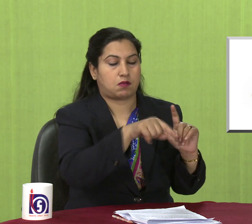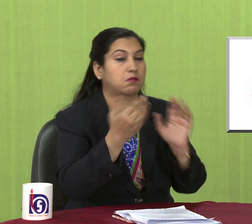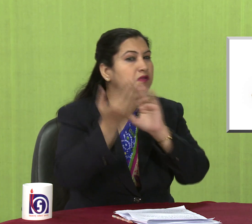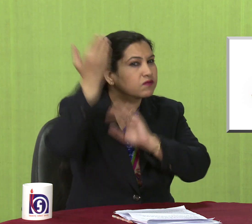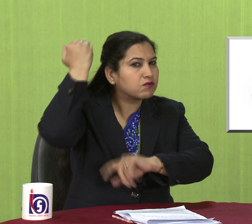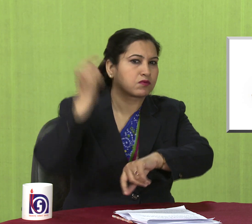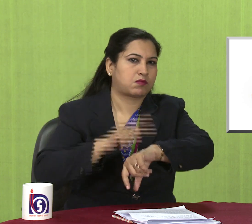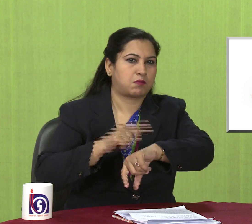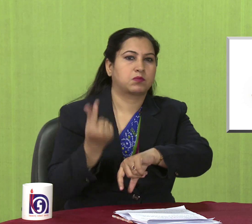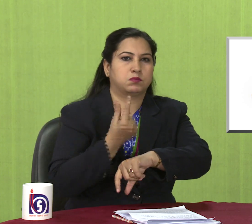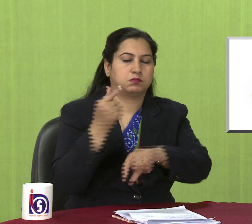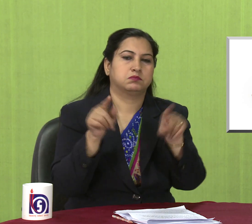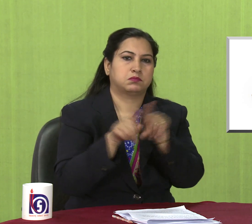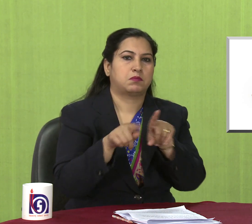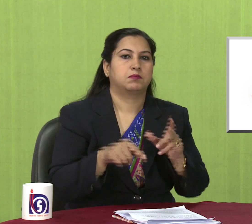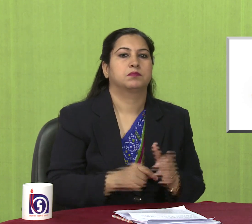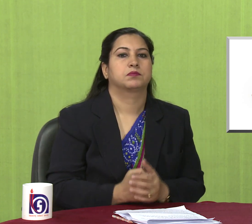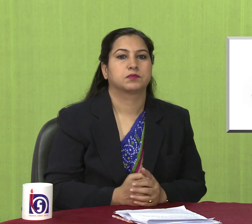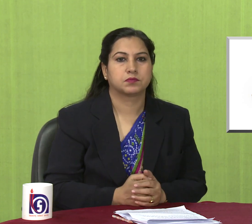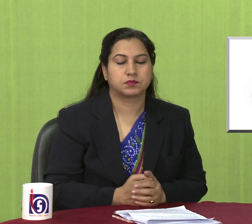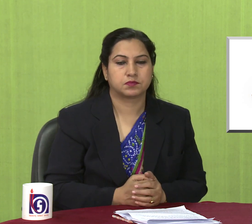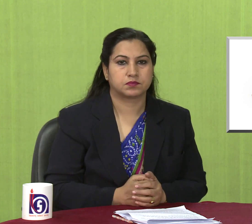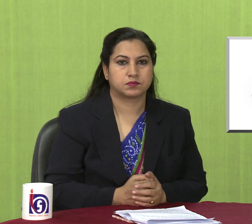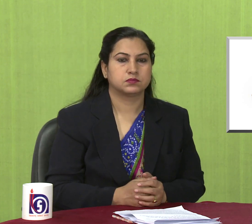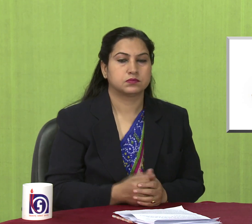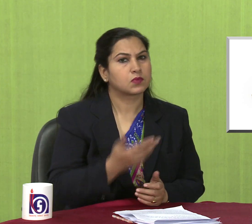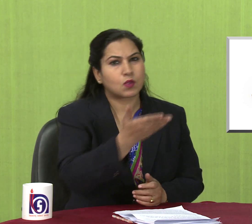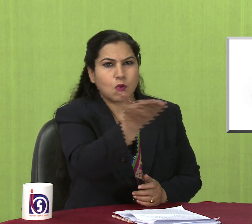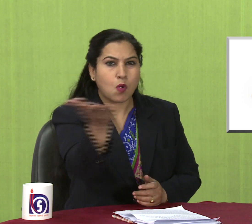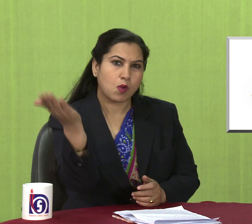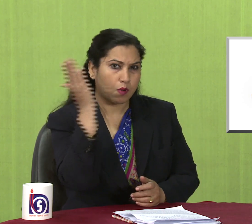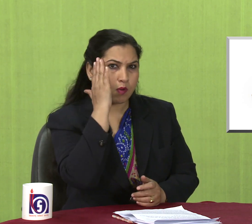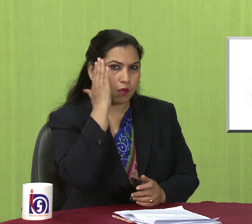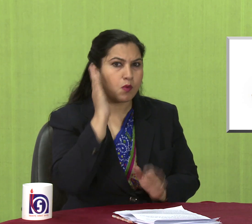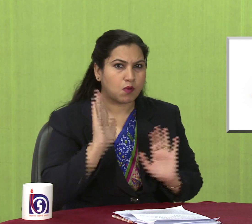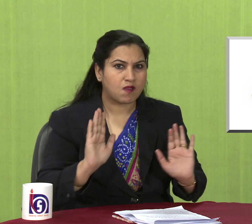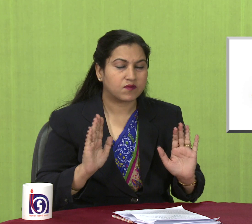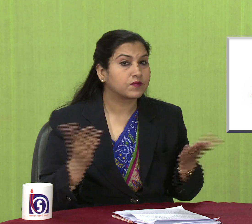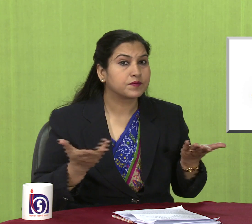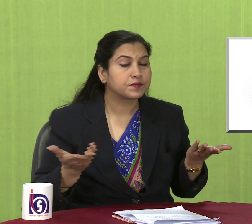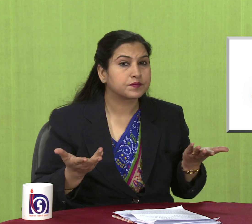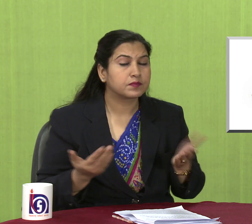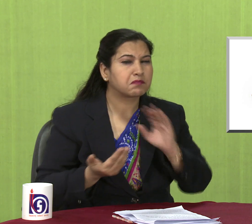आप जानते होंगे कि पुराने समय